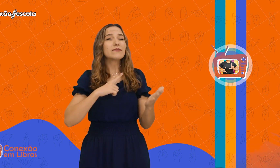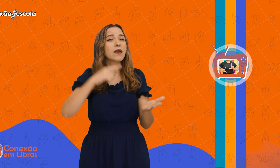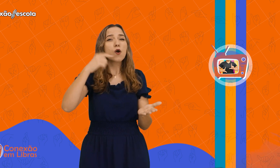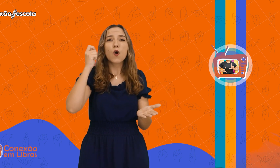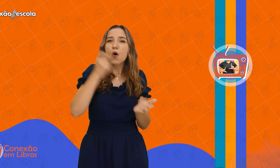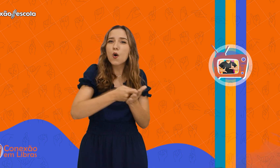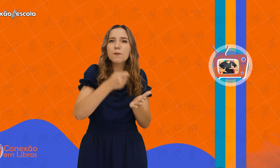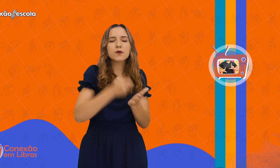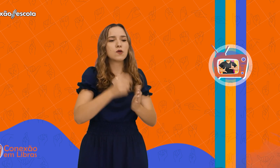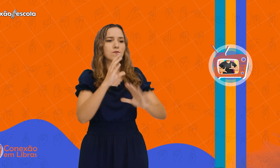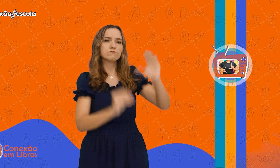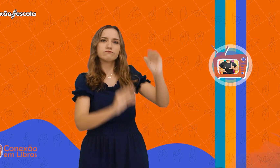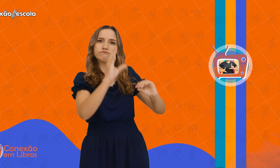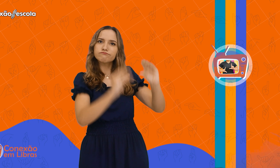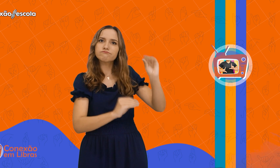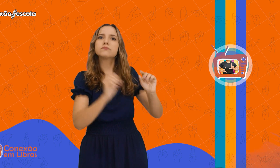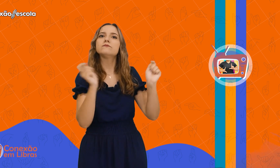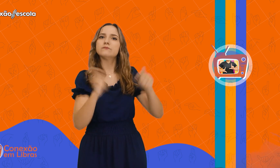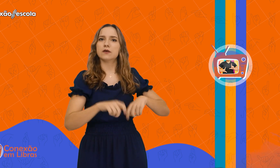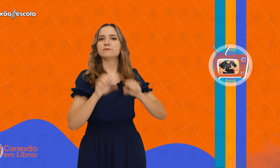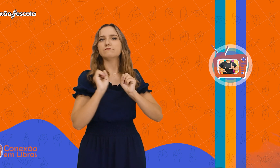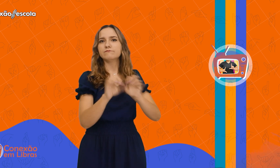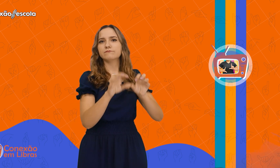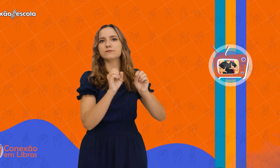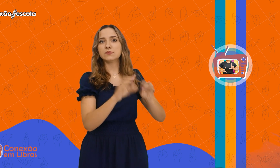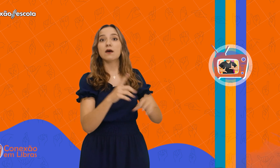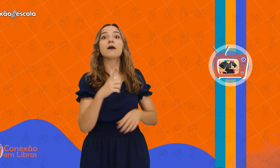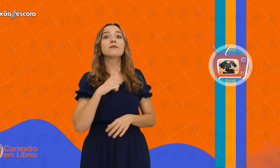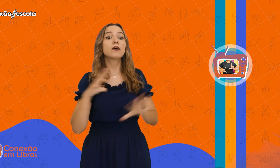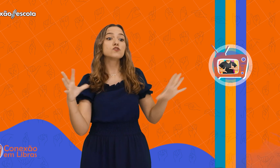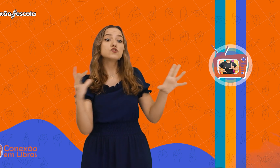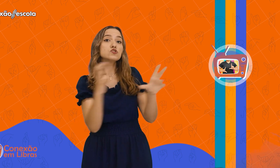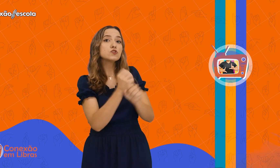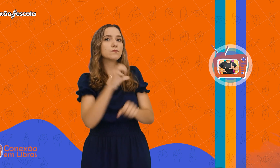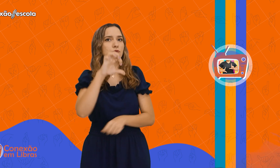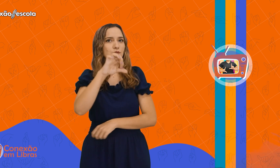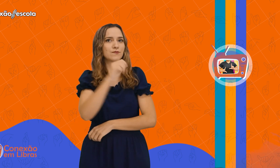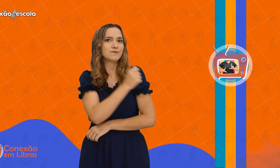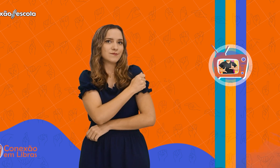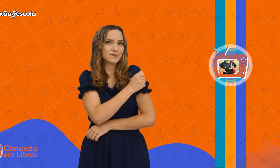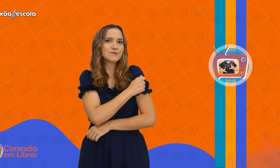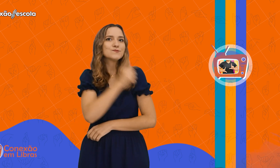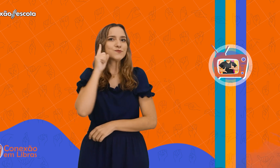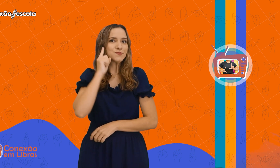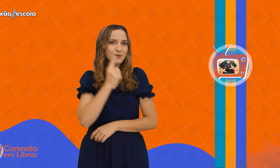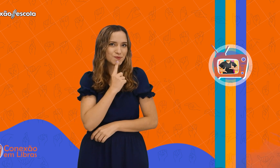língua oral como meio de instrução, contando com 9 alunos surdos.